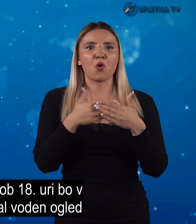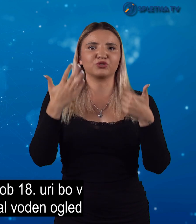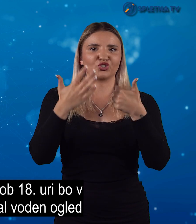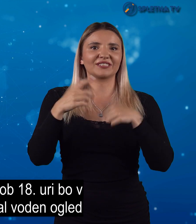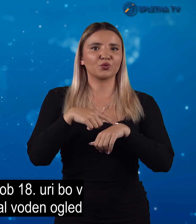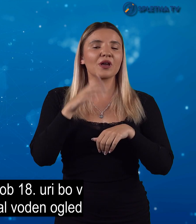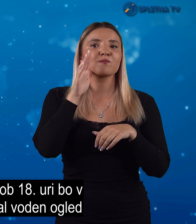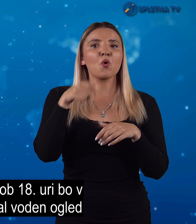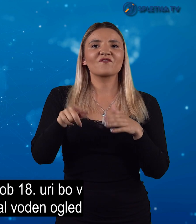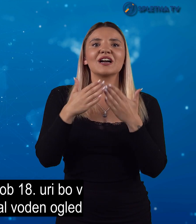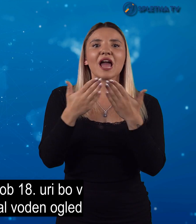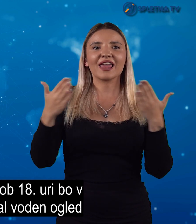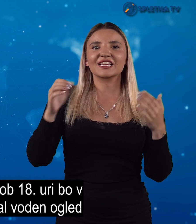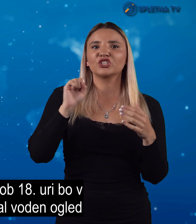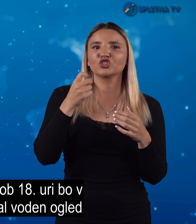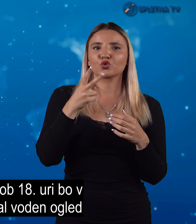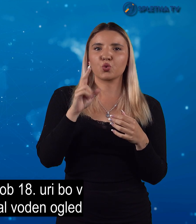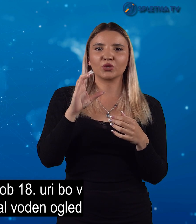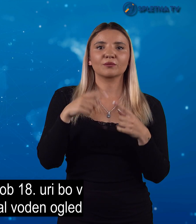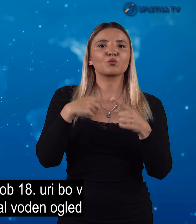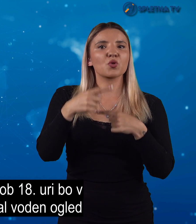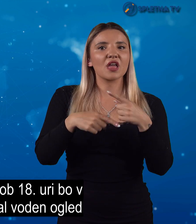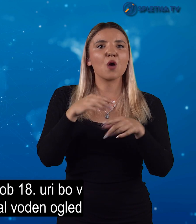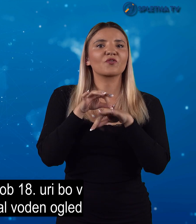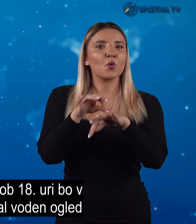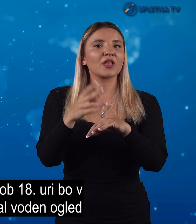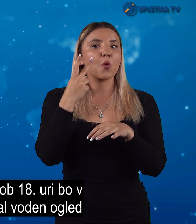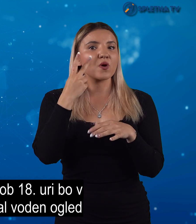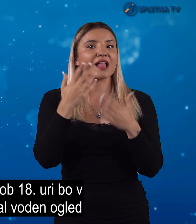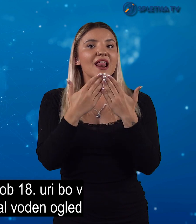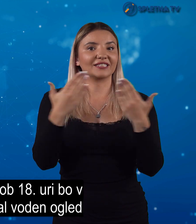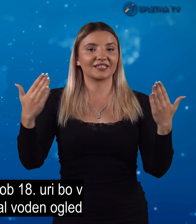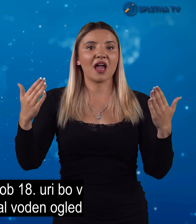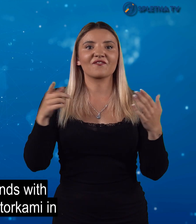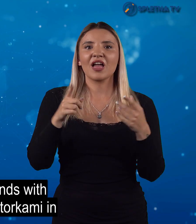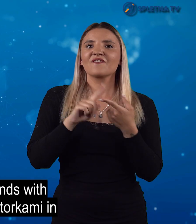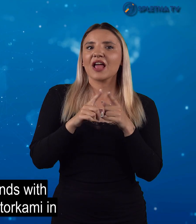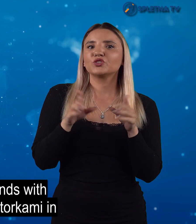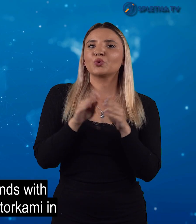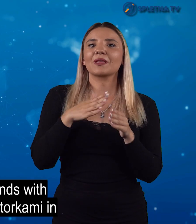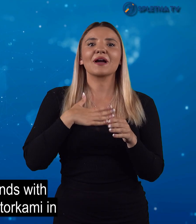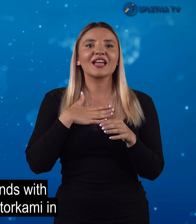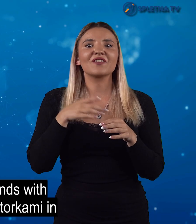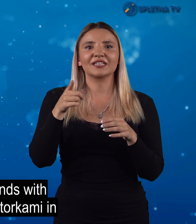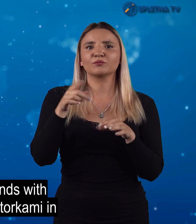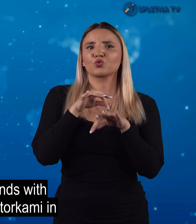sredo 10. junija ob 18. uri bo v galeriji Škuc potekal voden ogled razstave Friends with